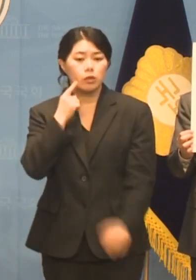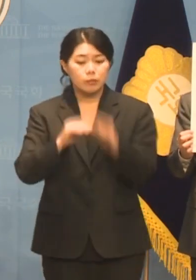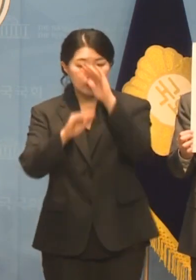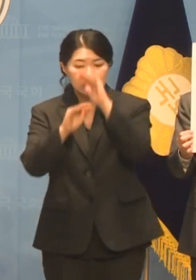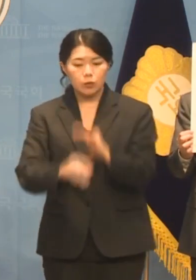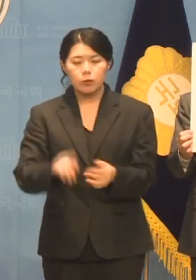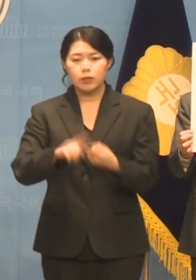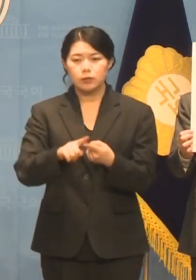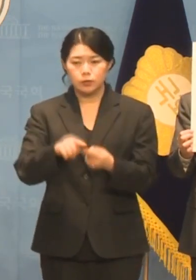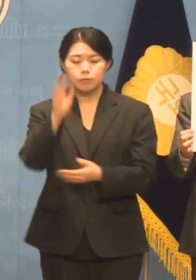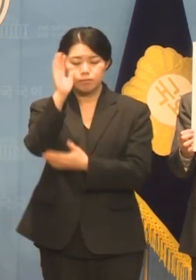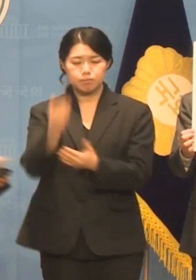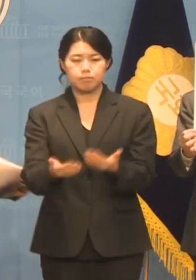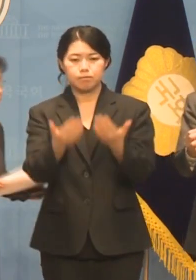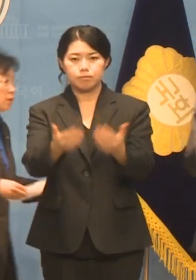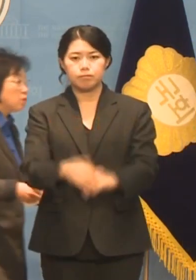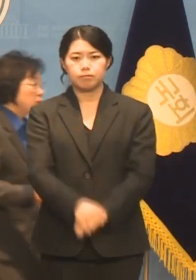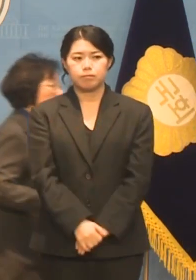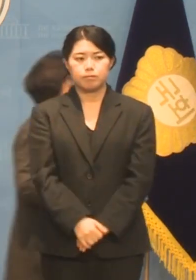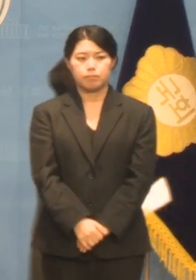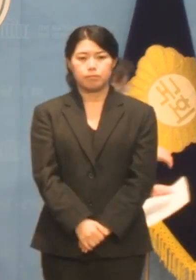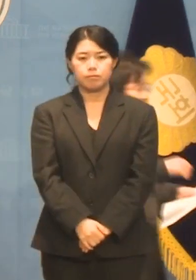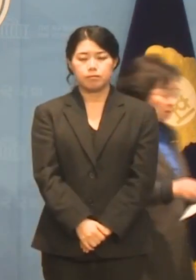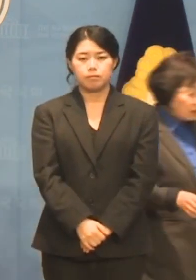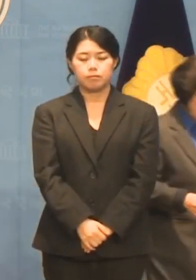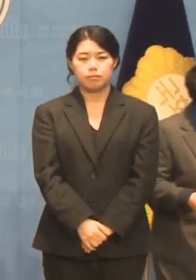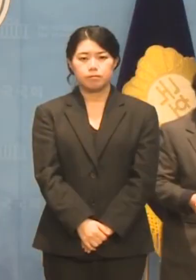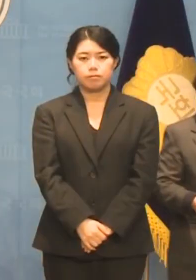의원께서 말씀하시겠습니다.